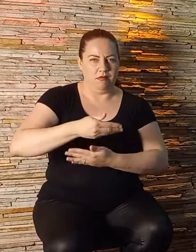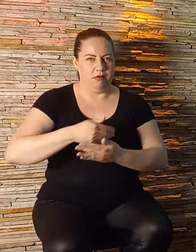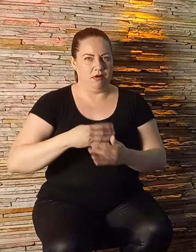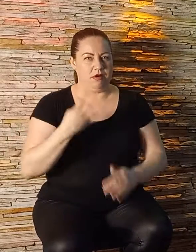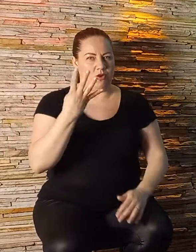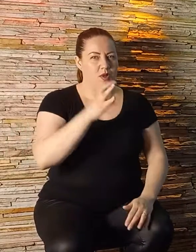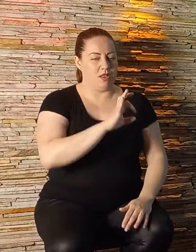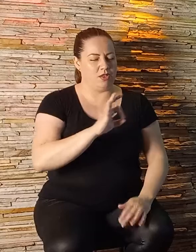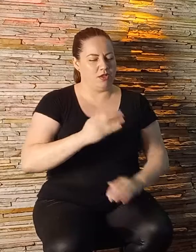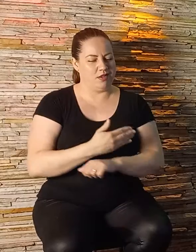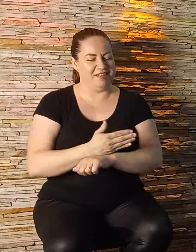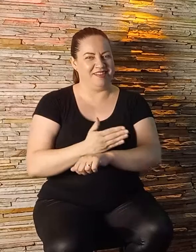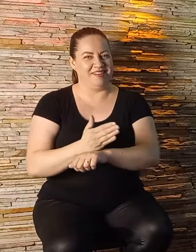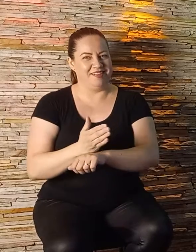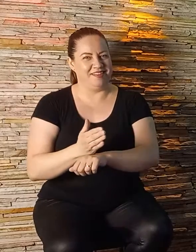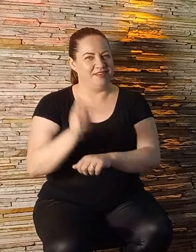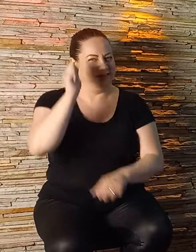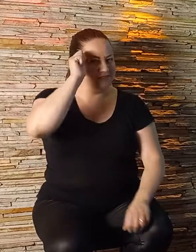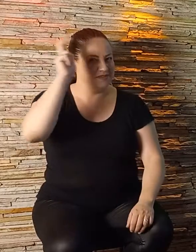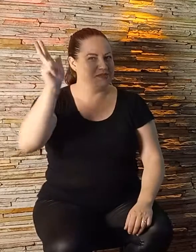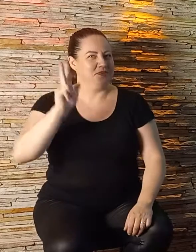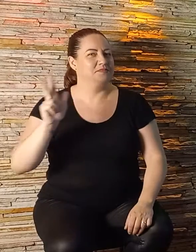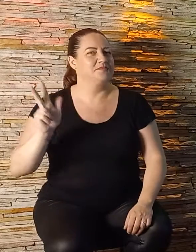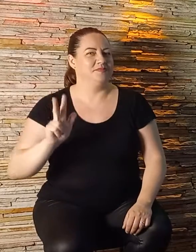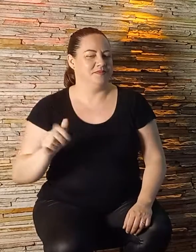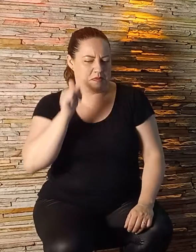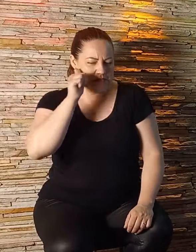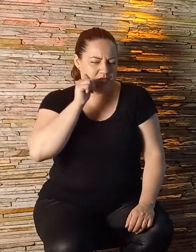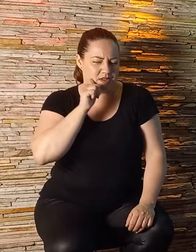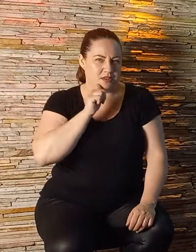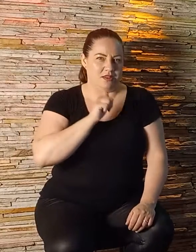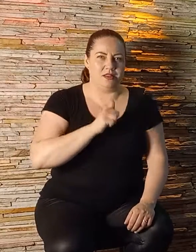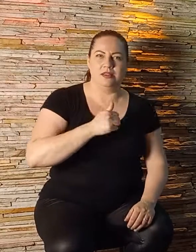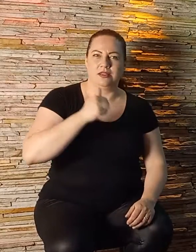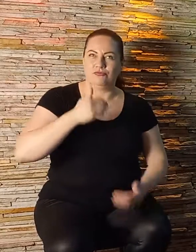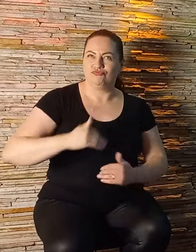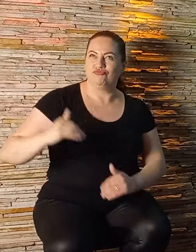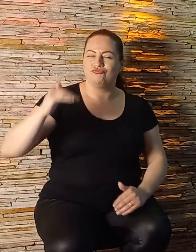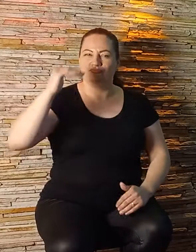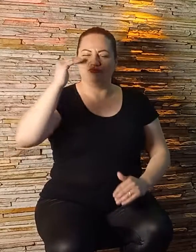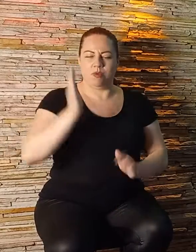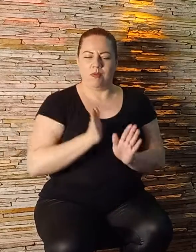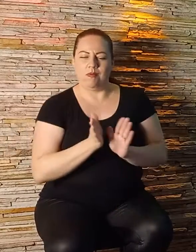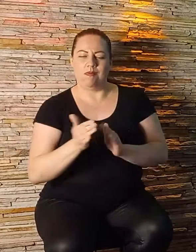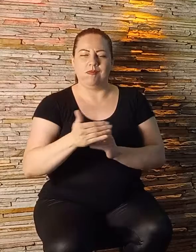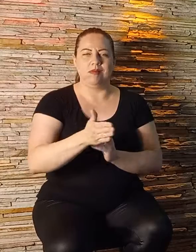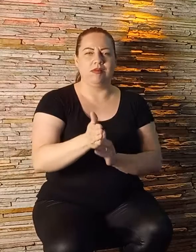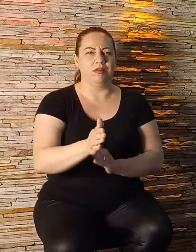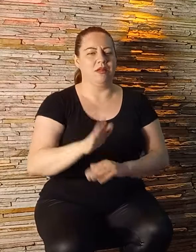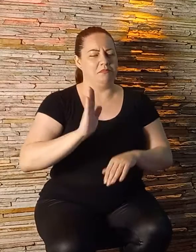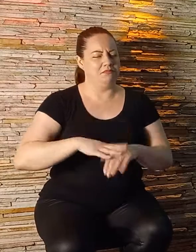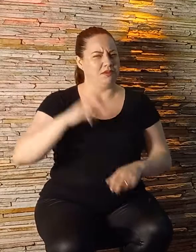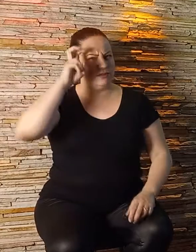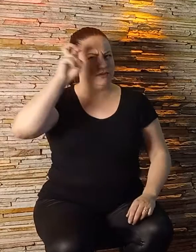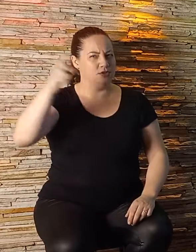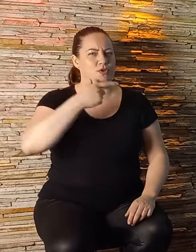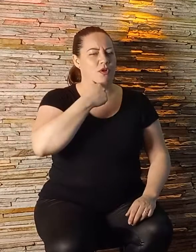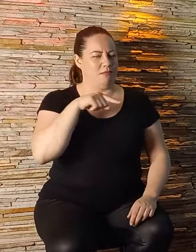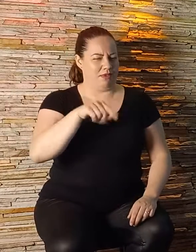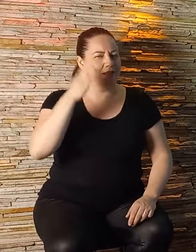depois das quartas elas são resina - na garota desvia o rosto e deu com Vanessa ela